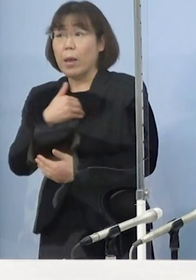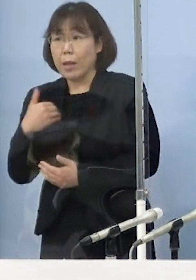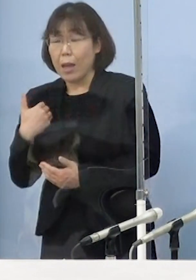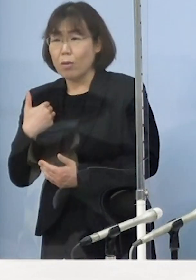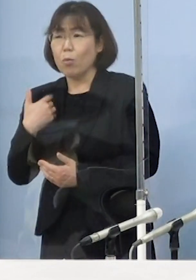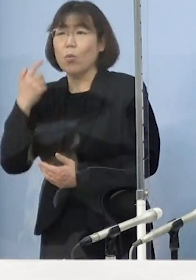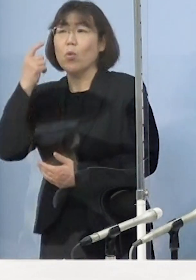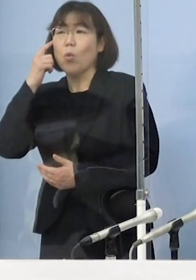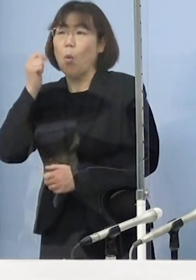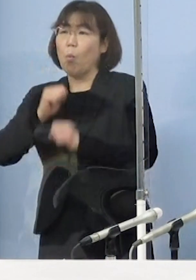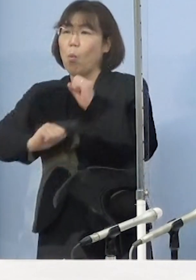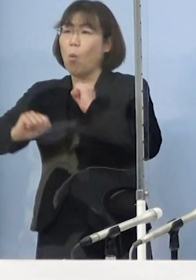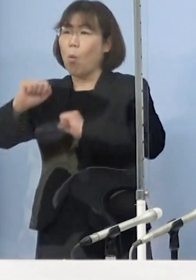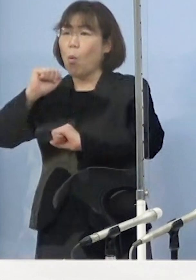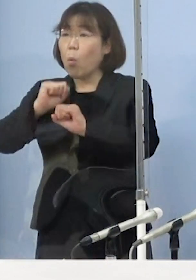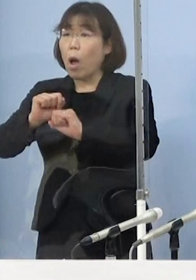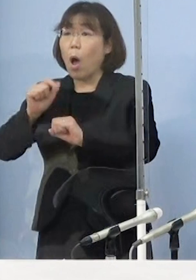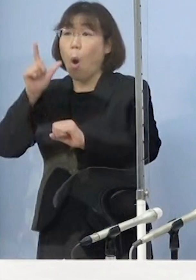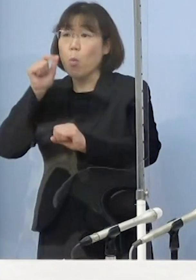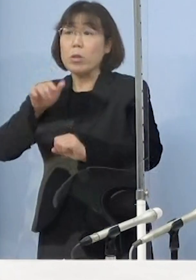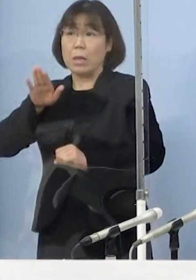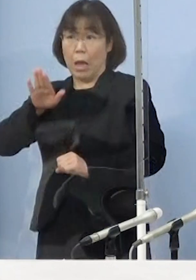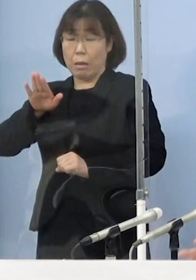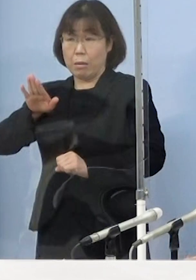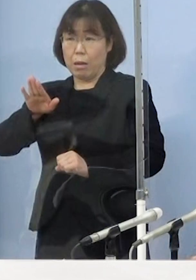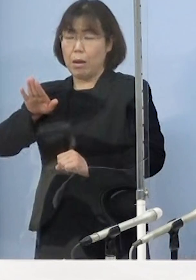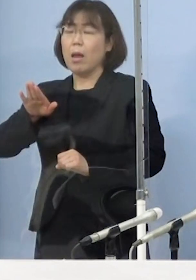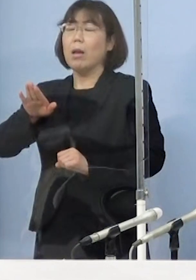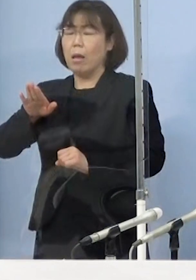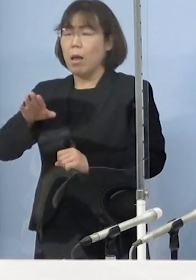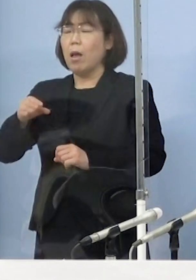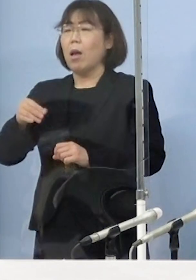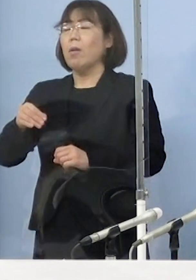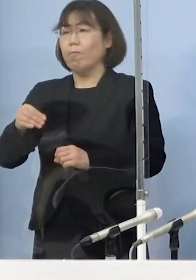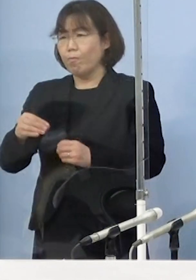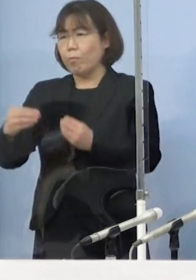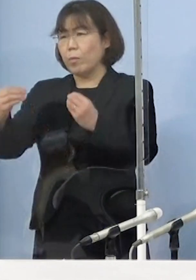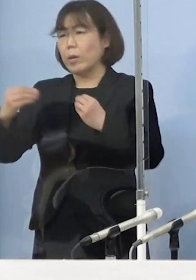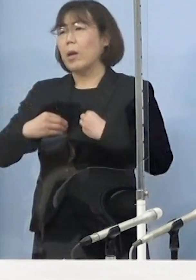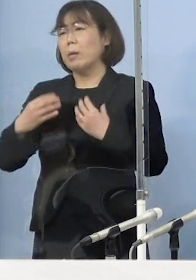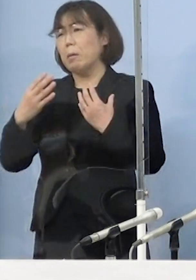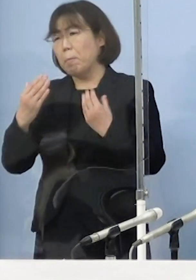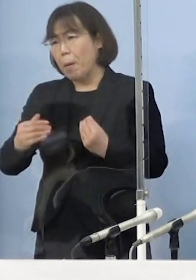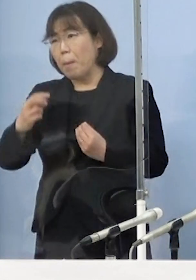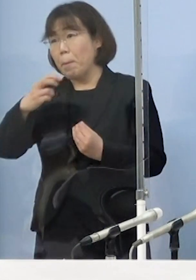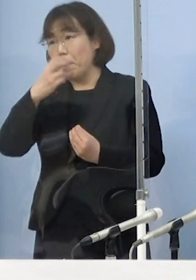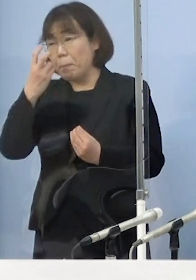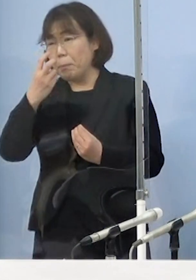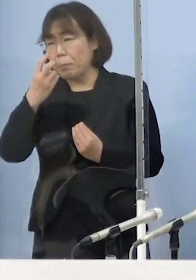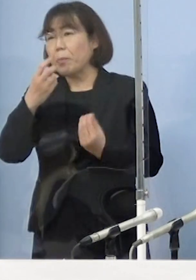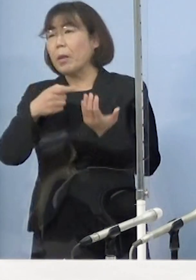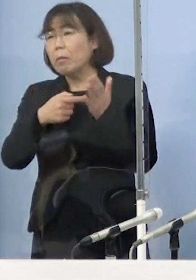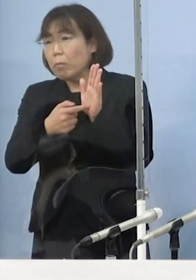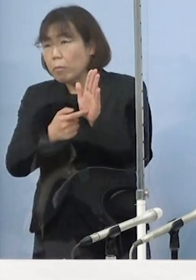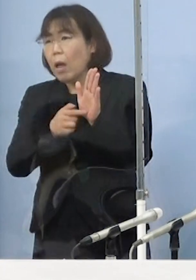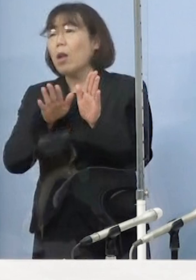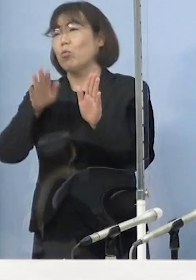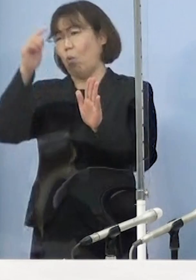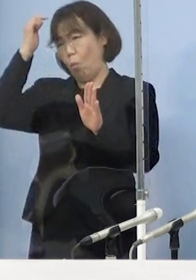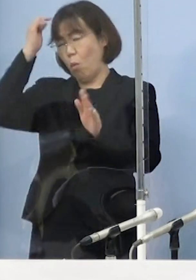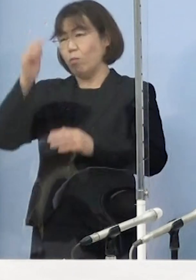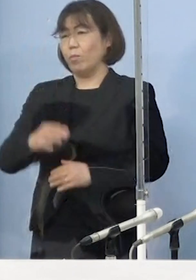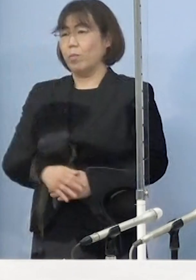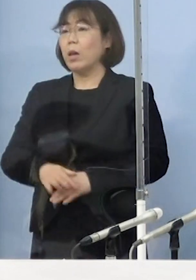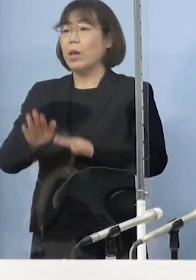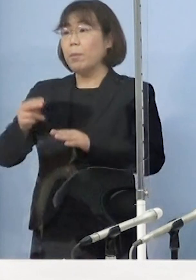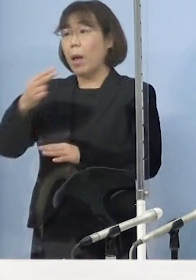そう思って行動した結果やはり出てくるということになりますし、今富山県が感染急